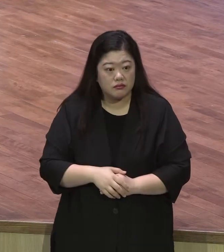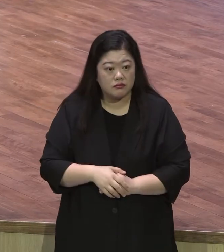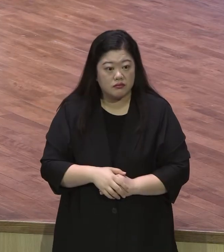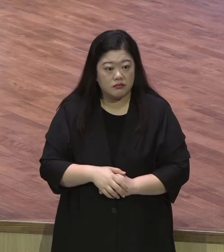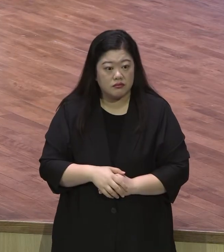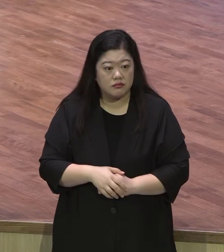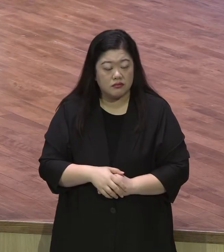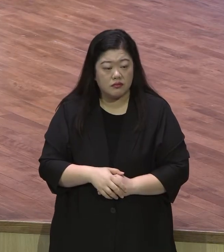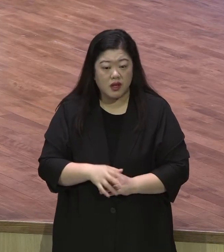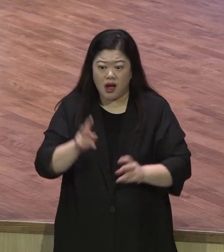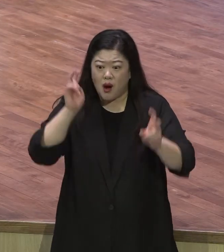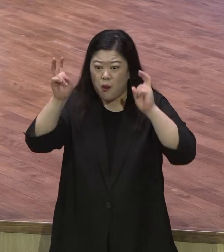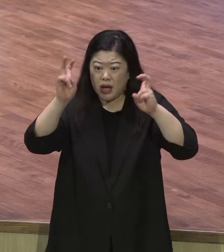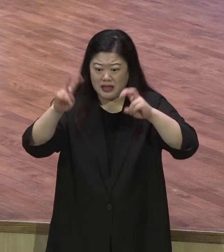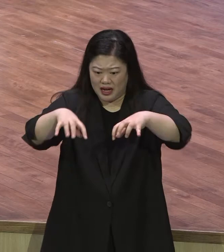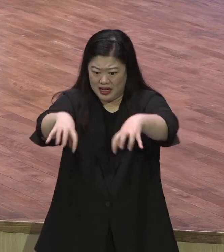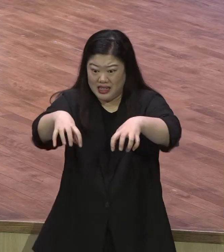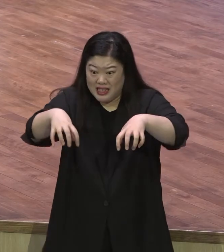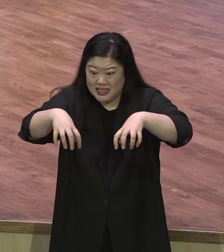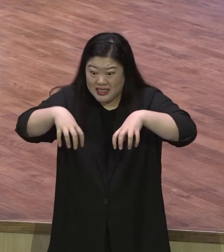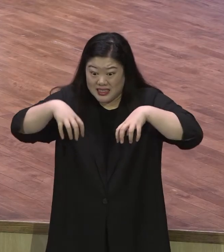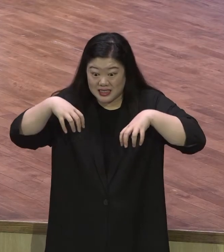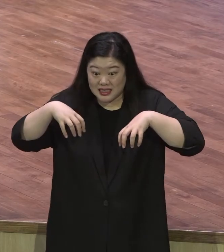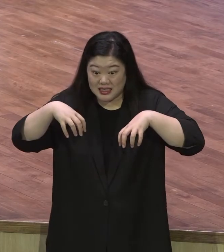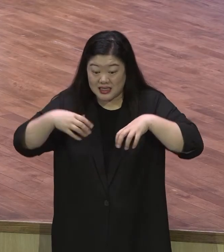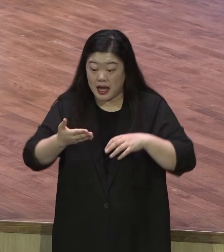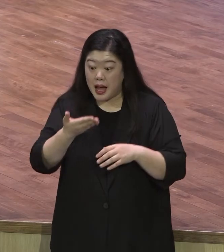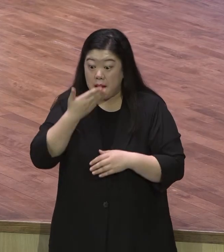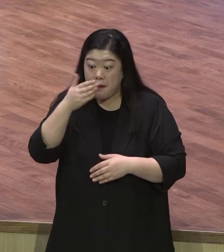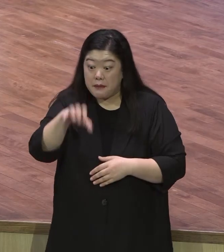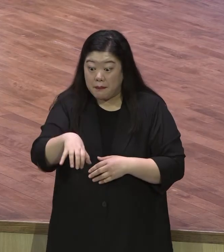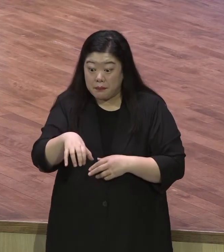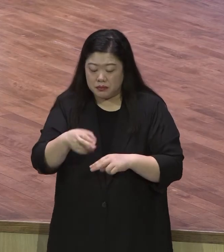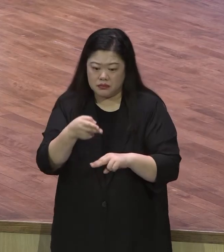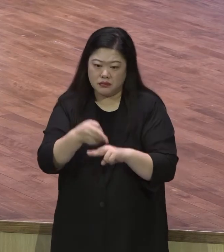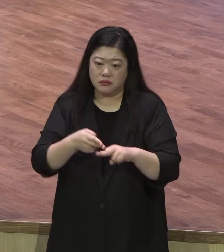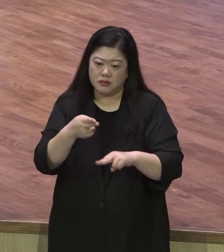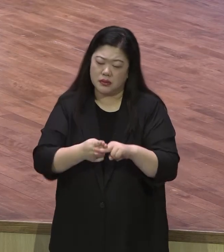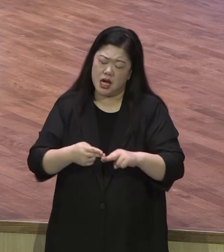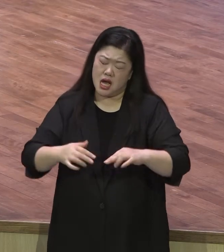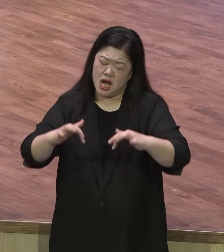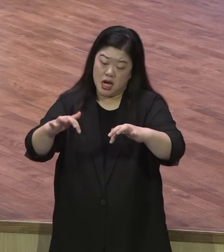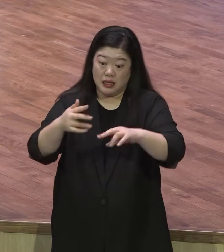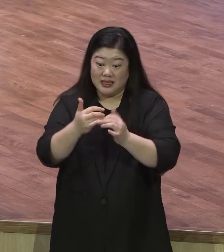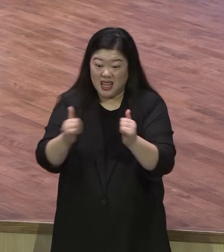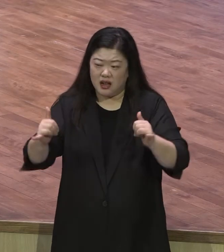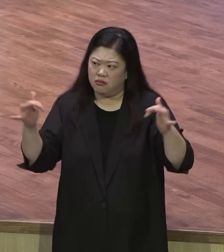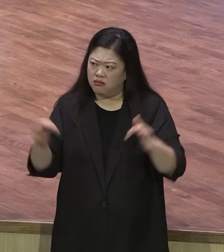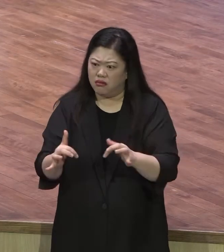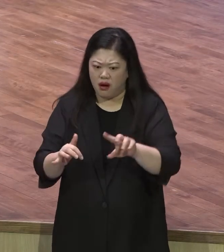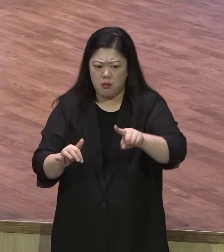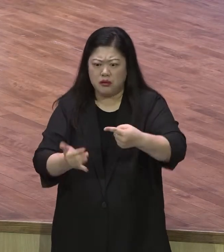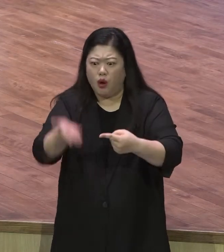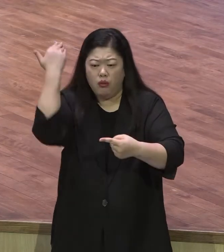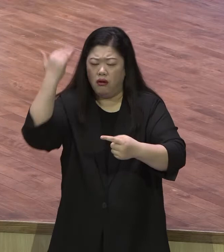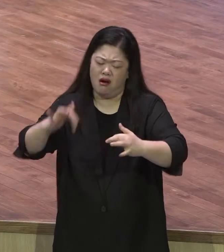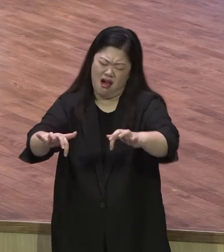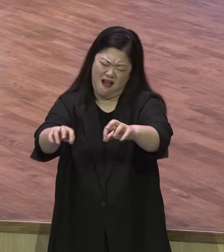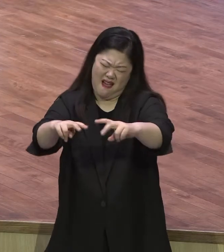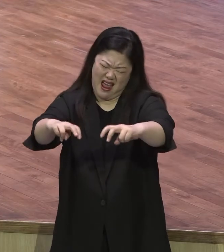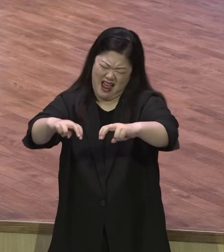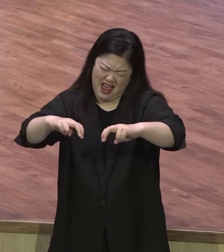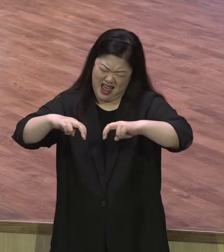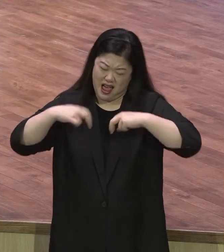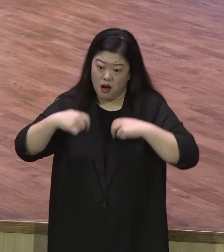있어요 어찌됐보니까 여기 이 앞에 식사 도쿄시장 있잖아요 차가 퇴근하고 내가 간다 보니까